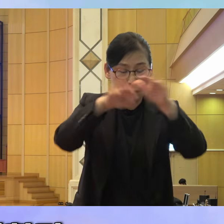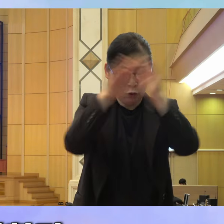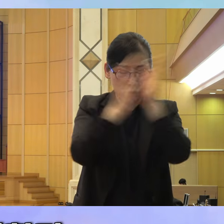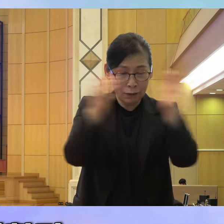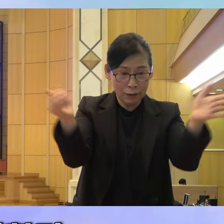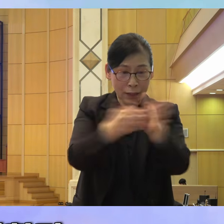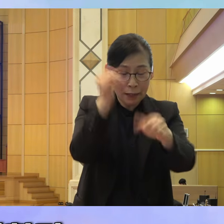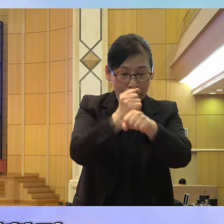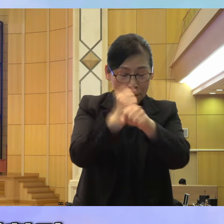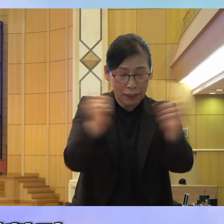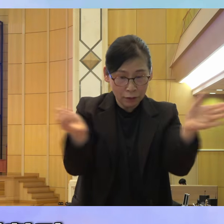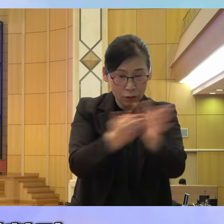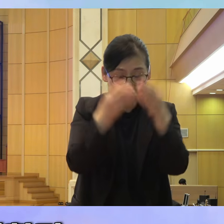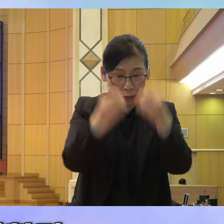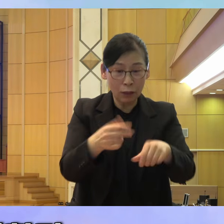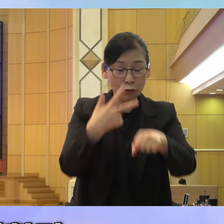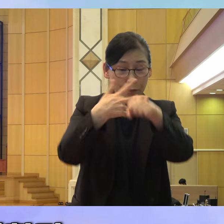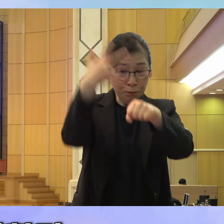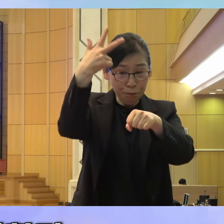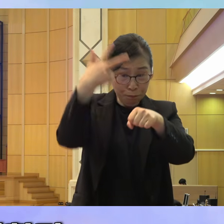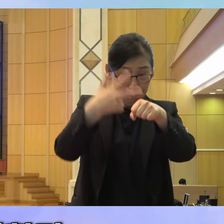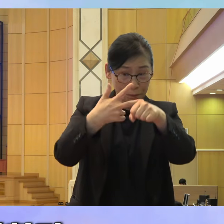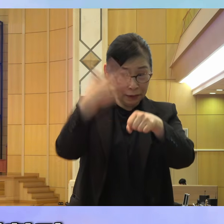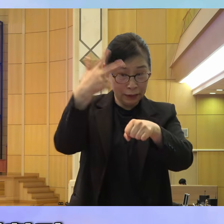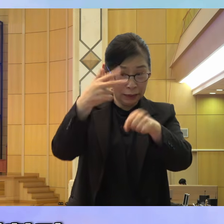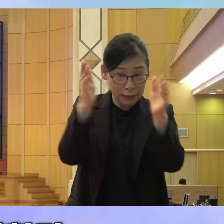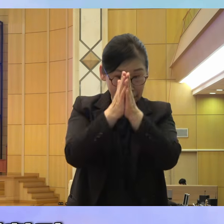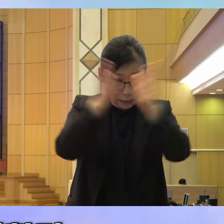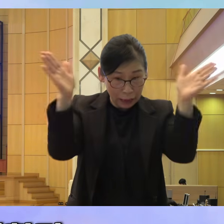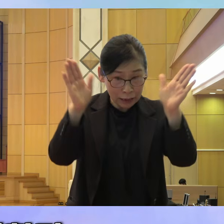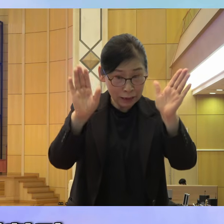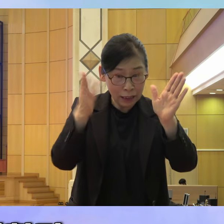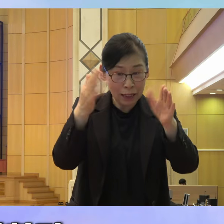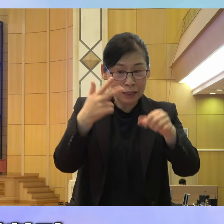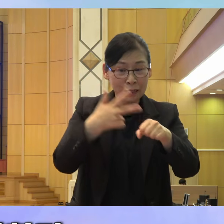날에 마치니, 그러니까 여섯째 날 창조하면서 딱